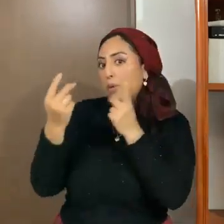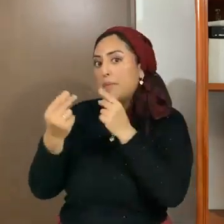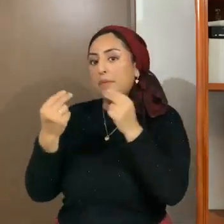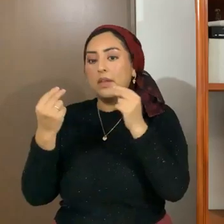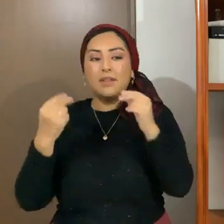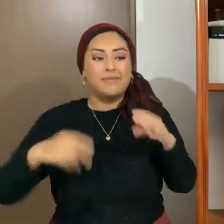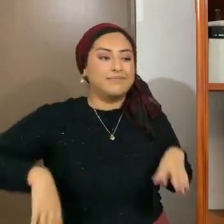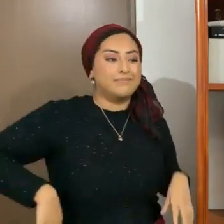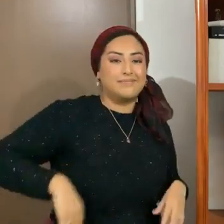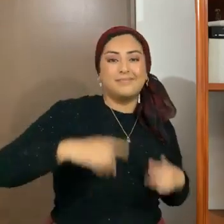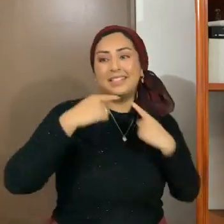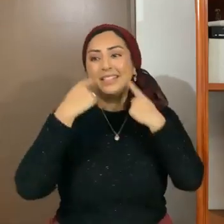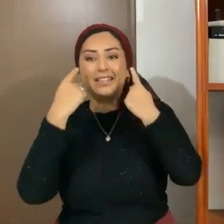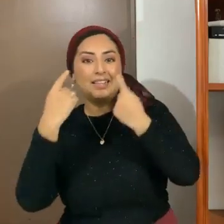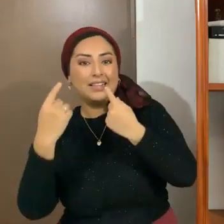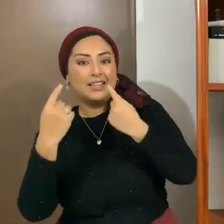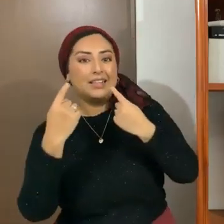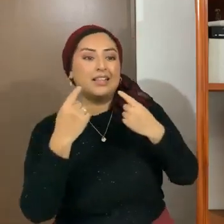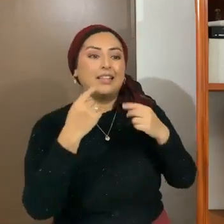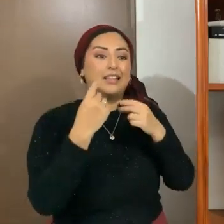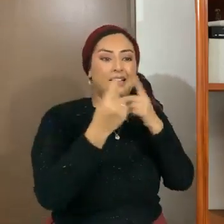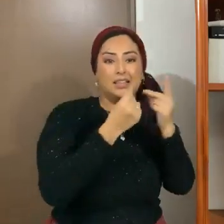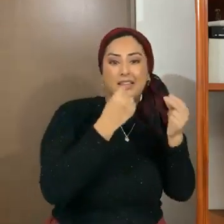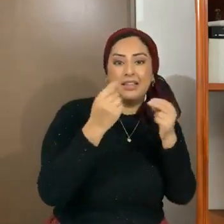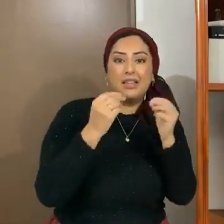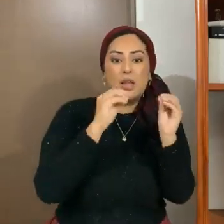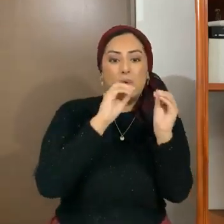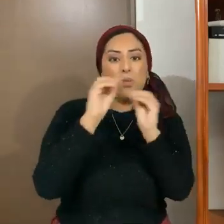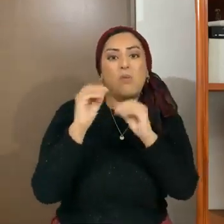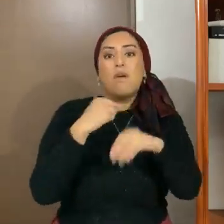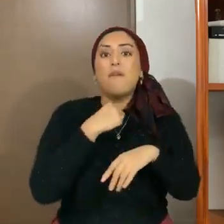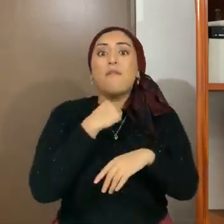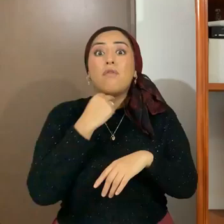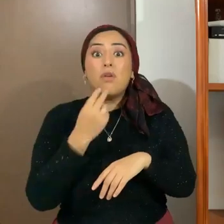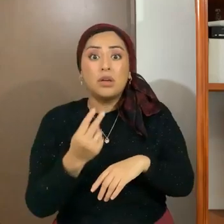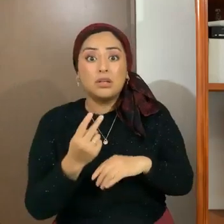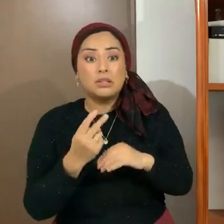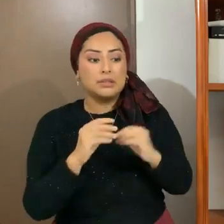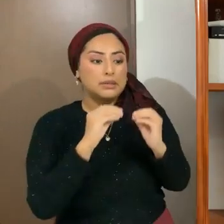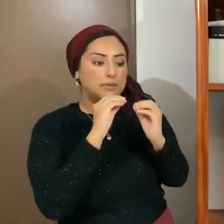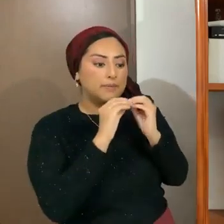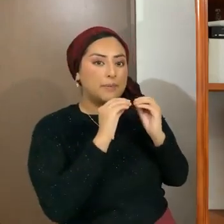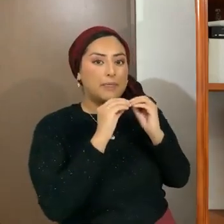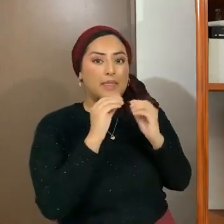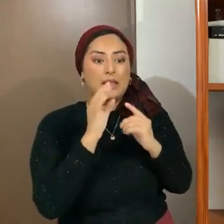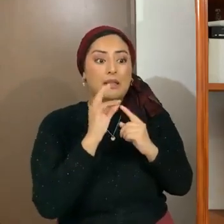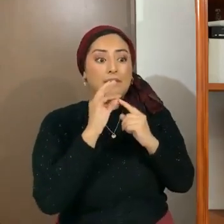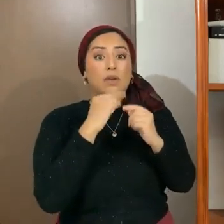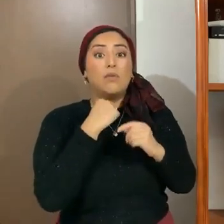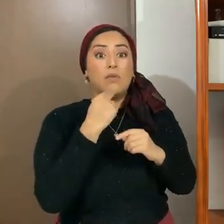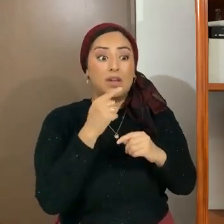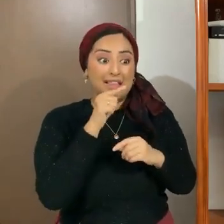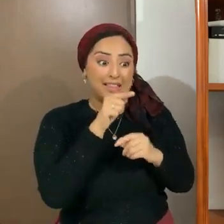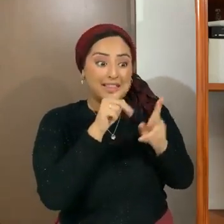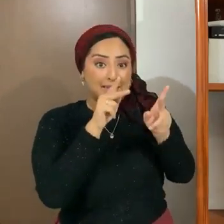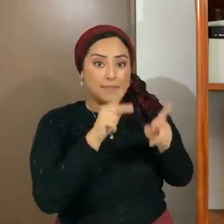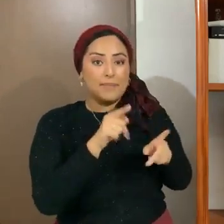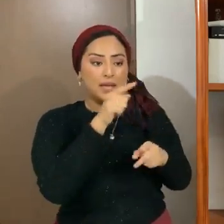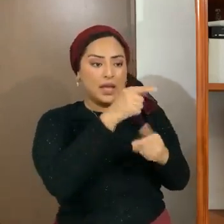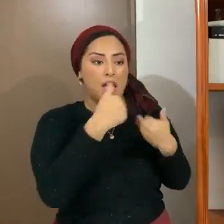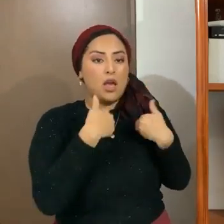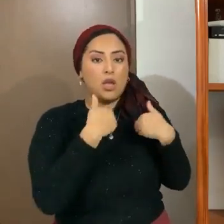en pose, sonríe, se acomoda, modula su voz para manipular, y con una voz especial, esa persona